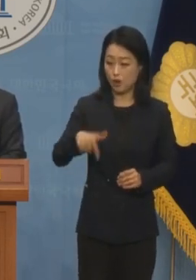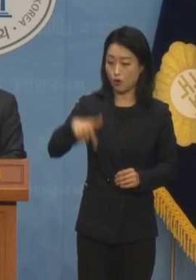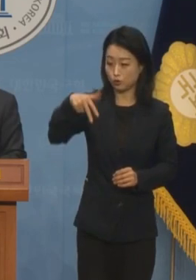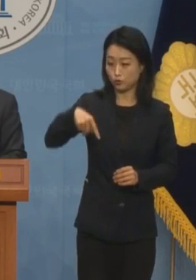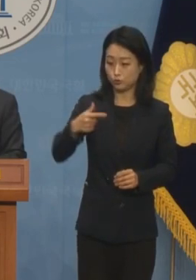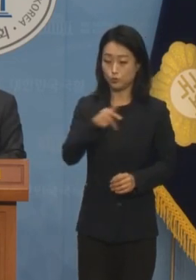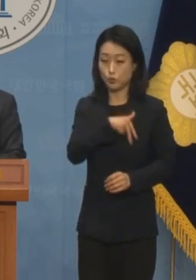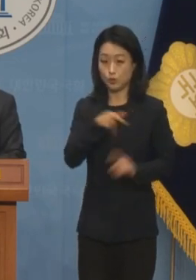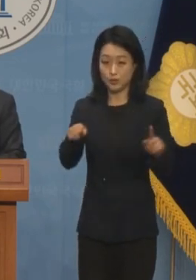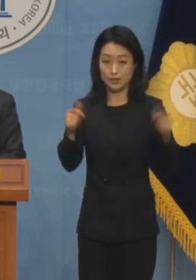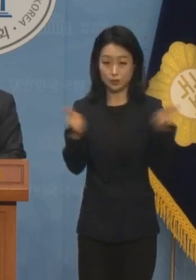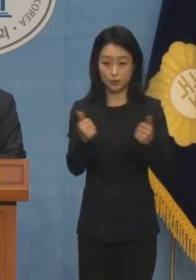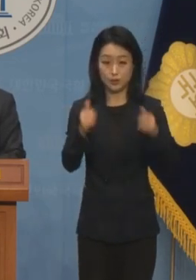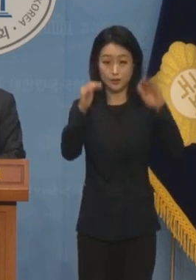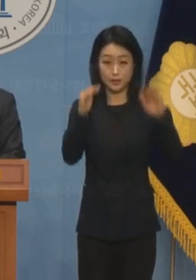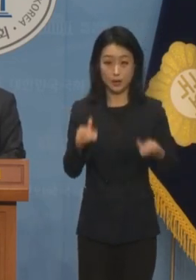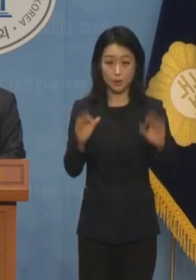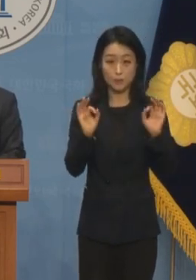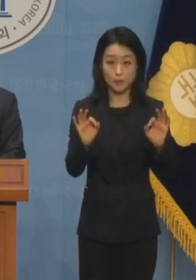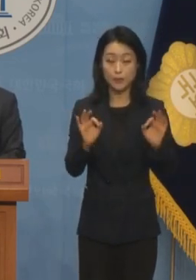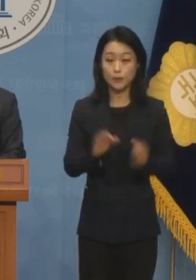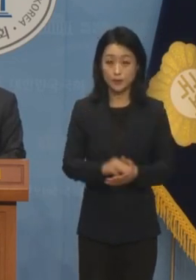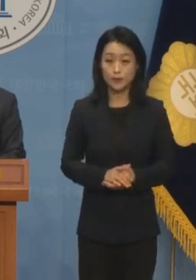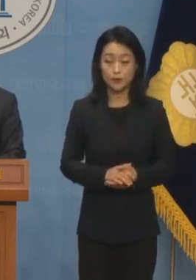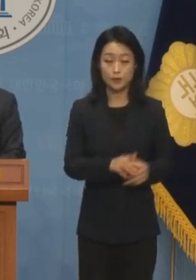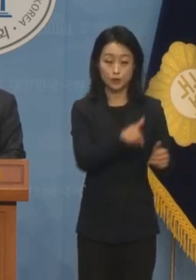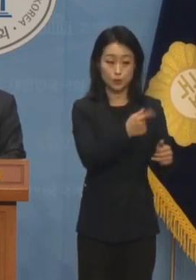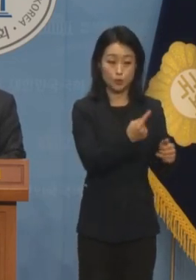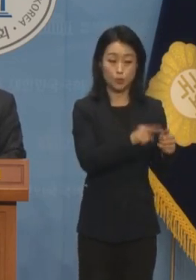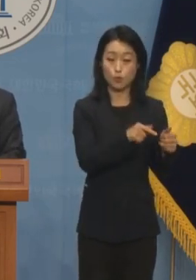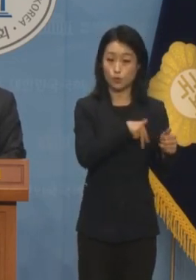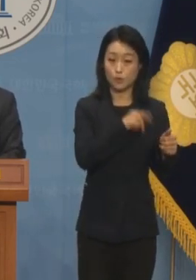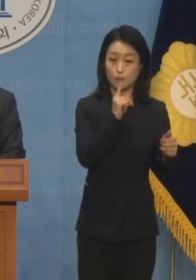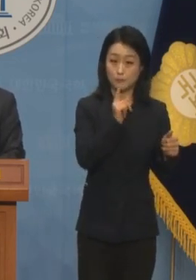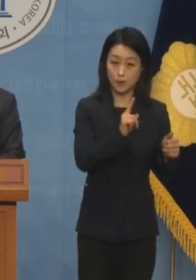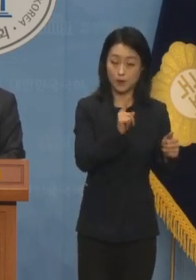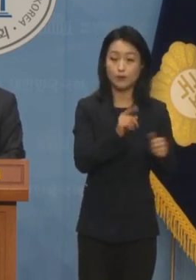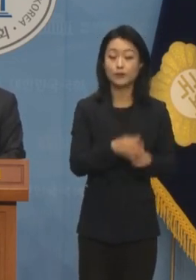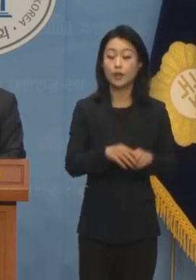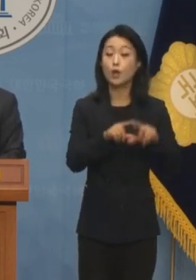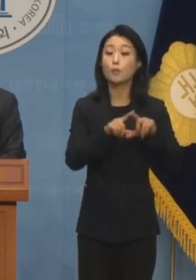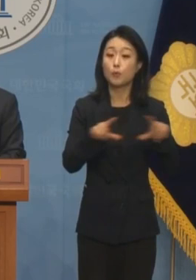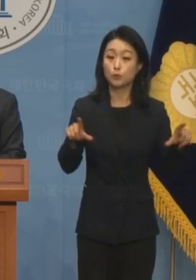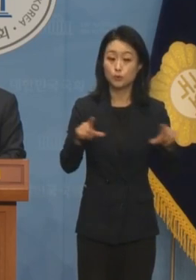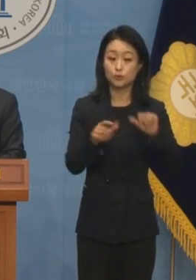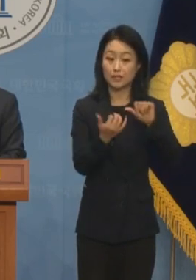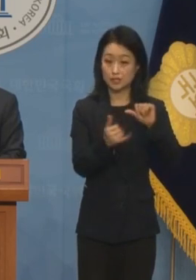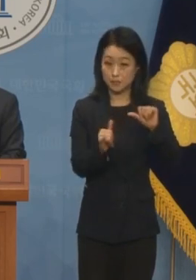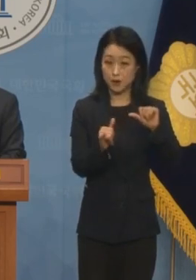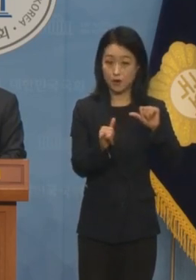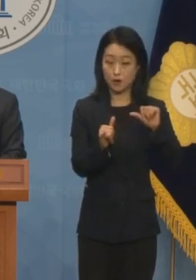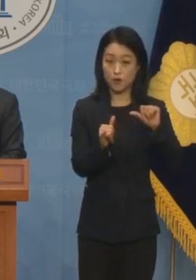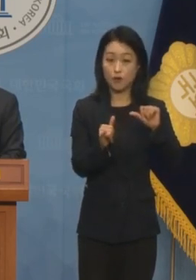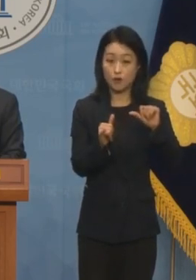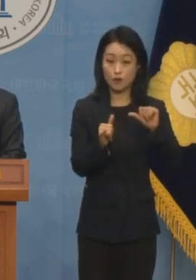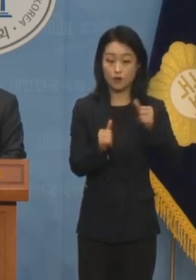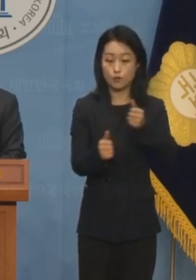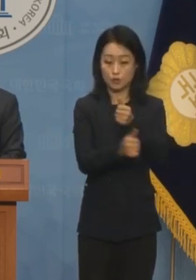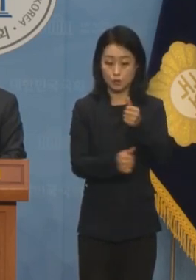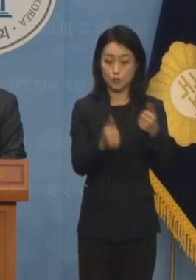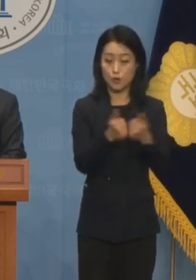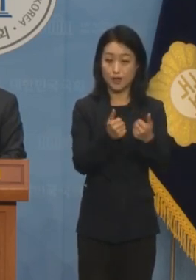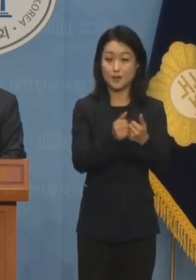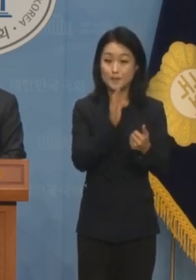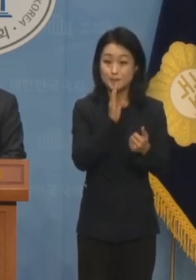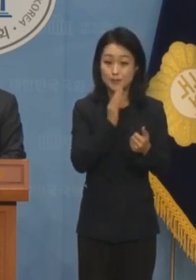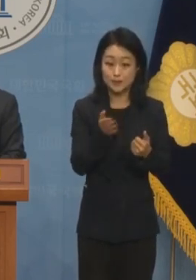대화를 들어보면 다음과 같습니다. 노정면 의원입니다. 일반적으로 5명이 정원인데 2명이 나오면 회의가